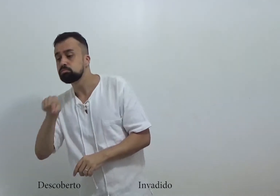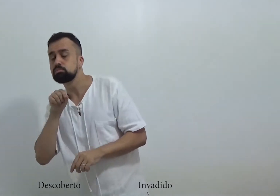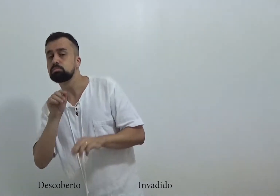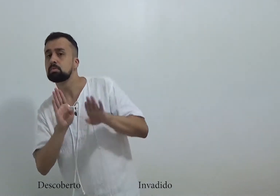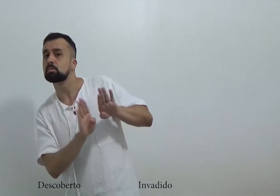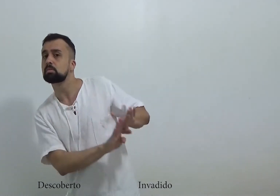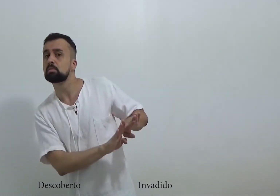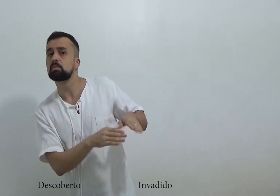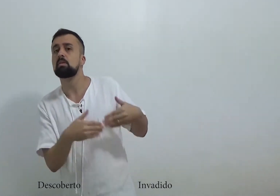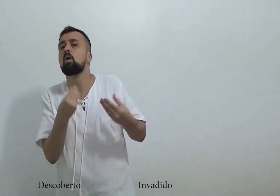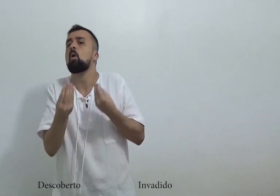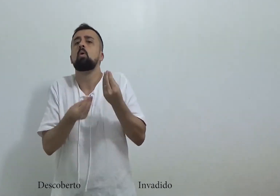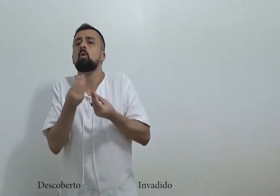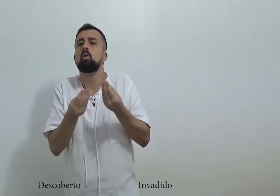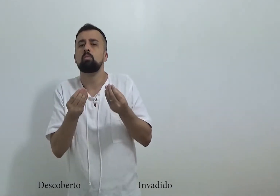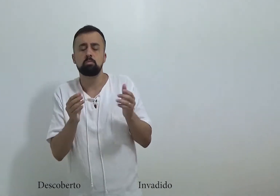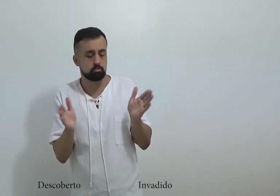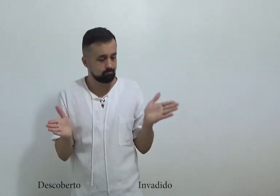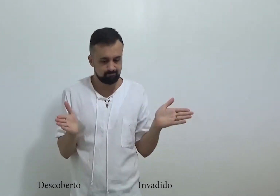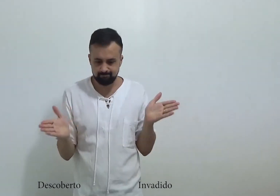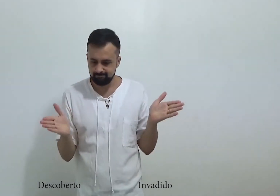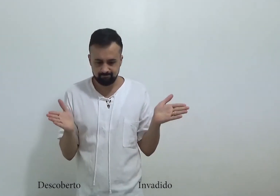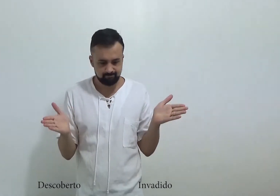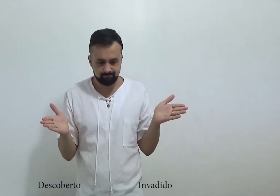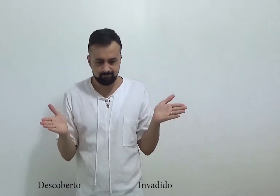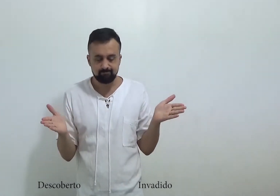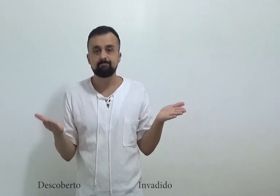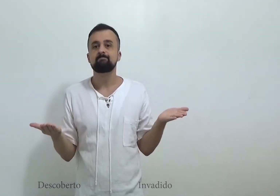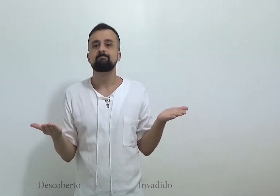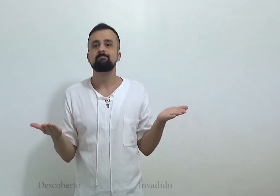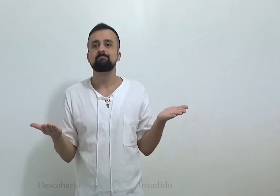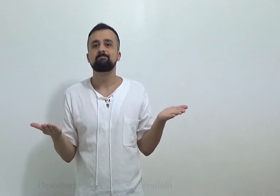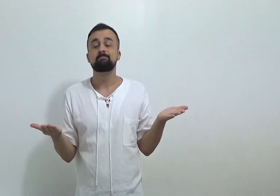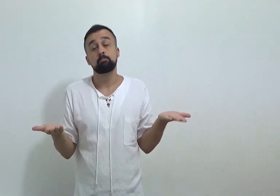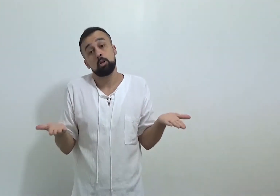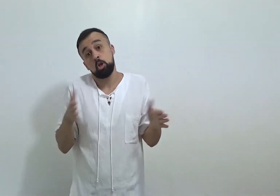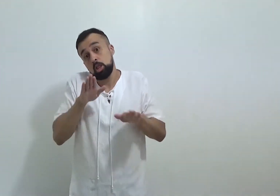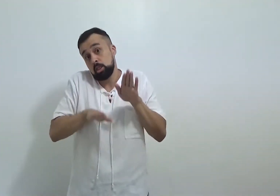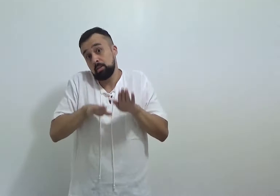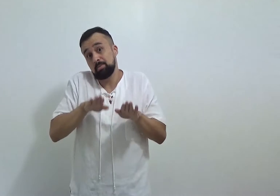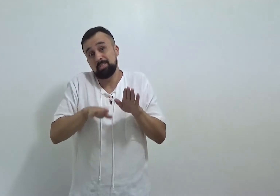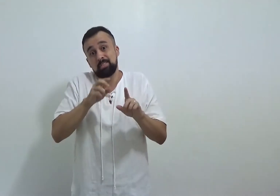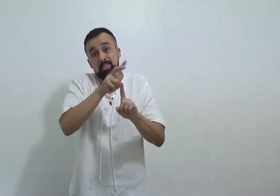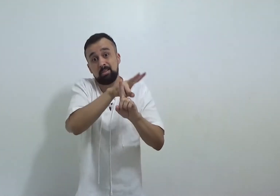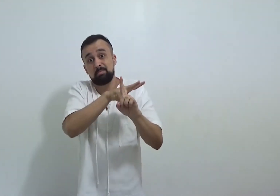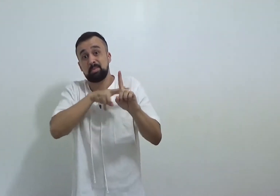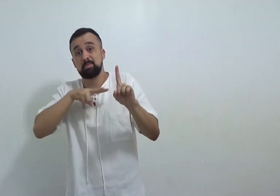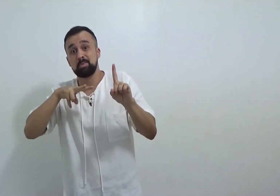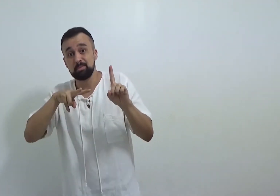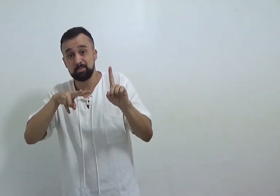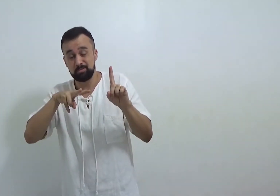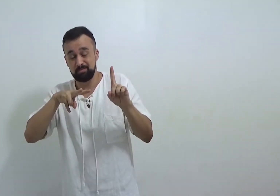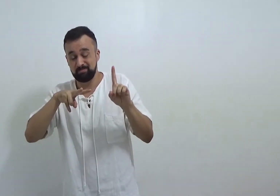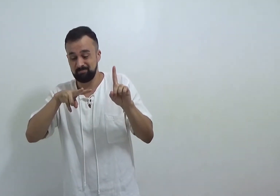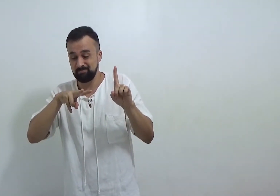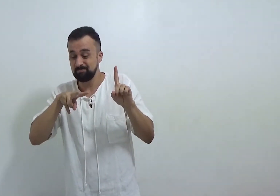Então, por que escolher uma e rejeitar a outra? Como escolher?